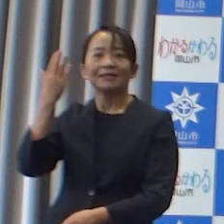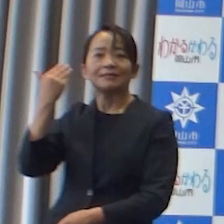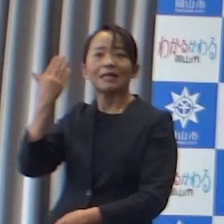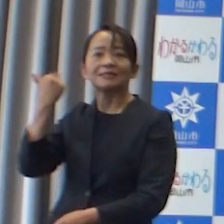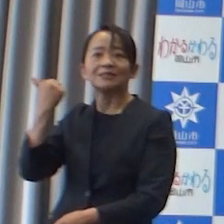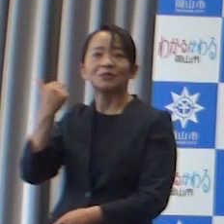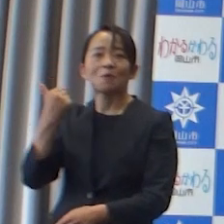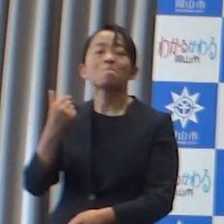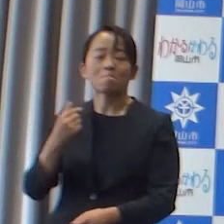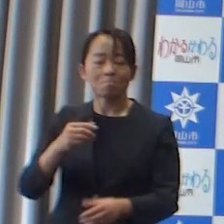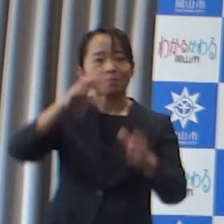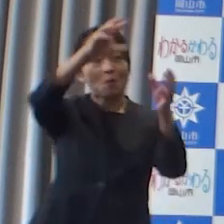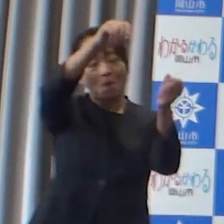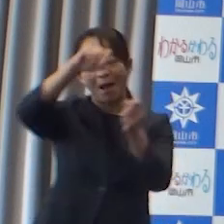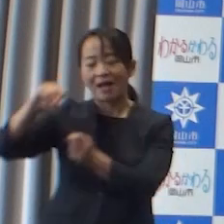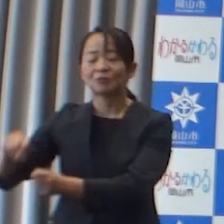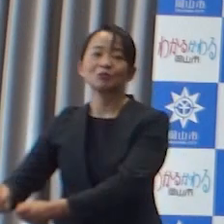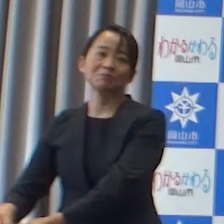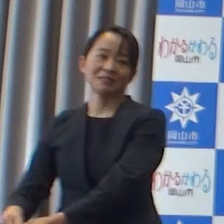先日外しました。